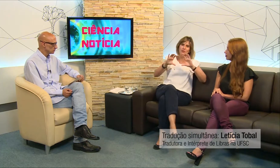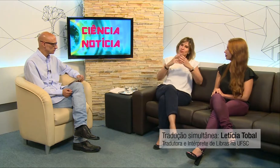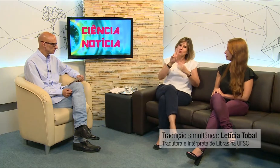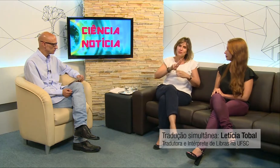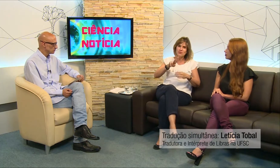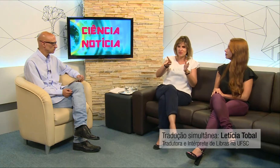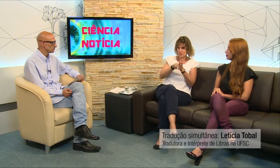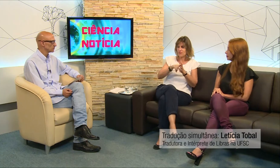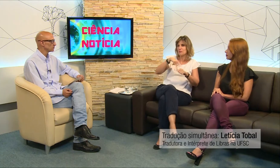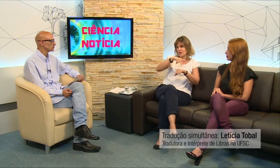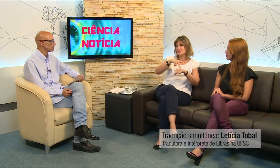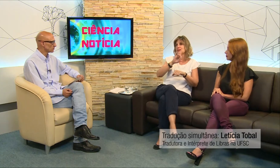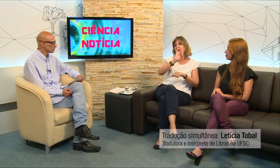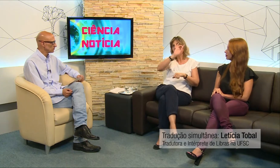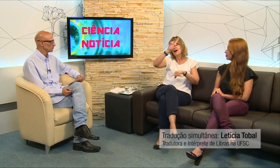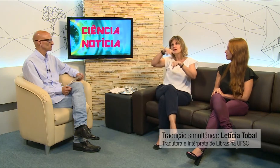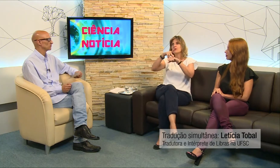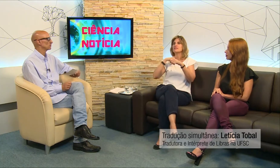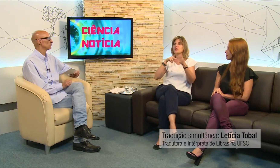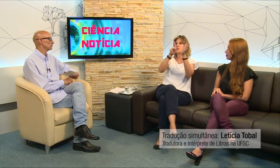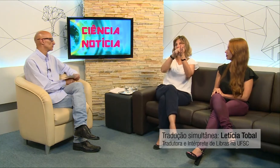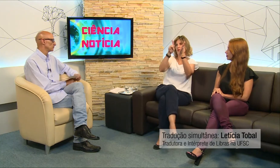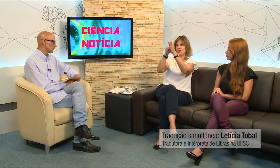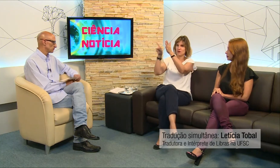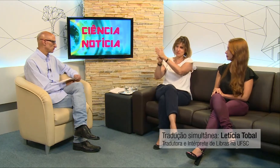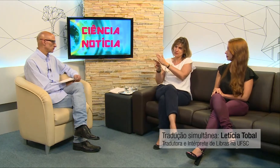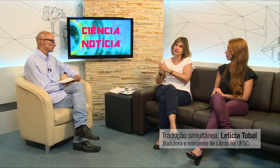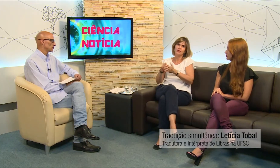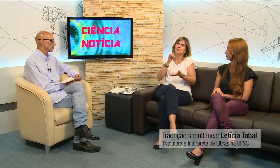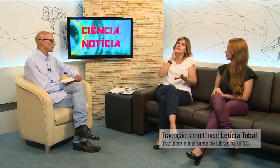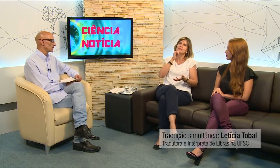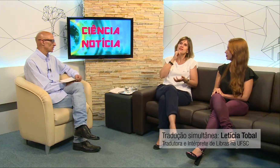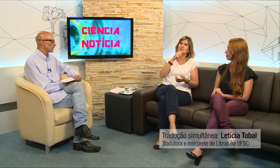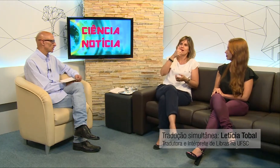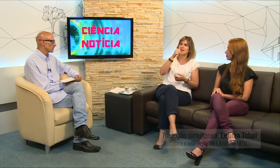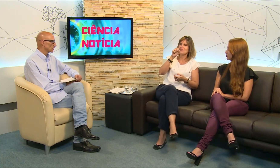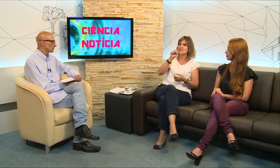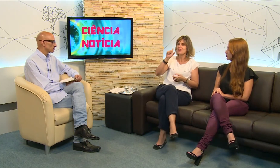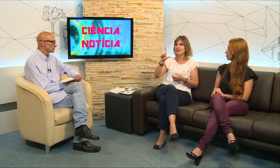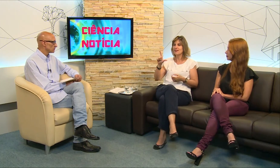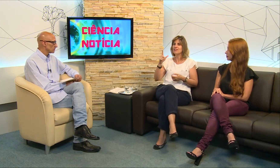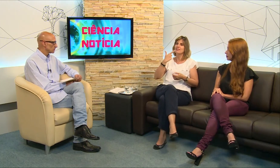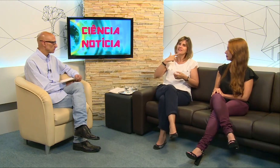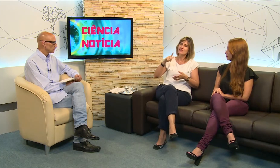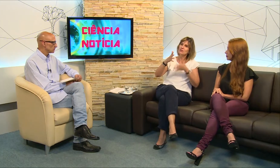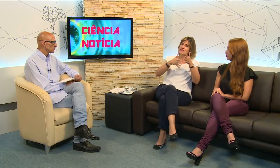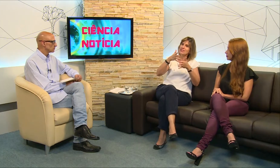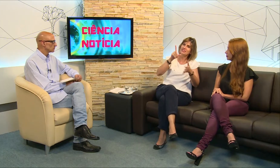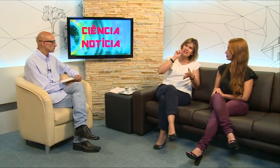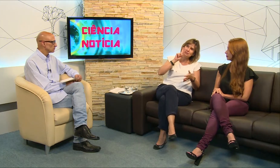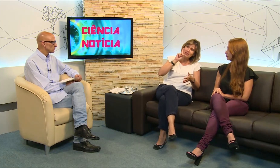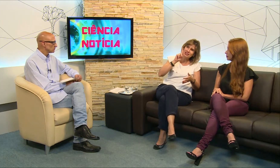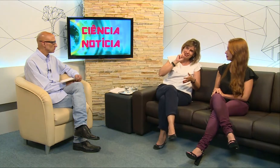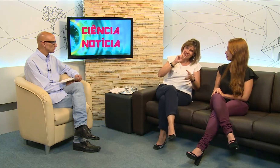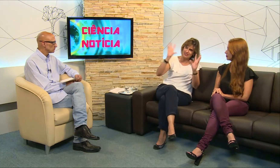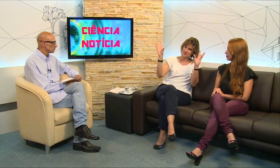do Brasil. Então, cada comunidade, cada país, cada povo tem a sua própria língua. Por exemplo, nós temos